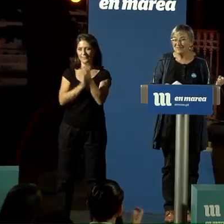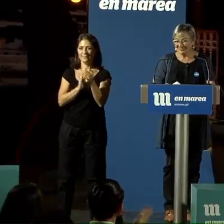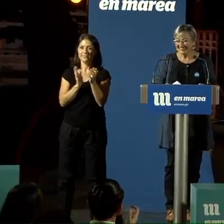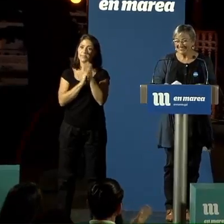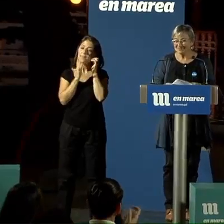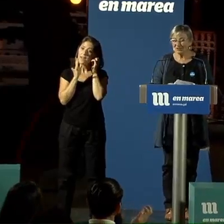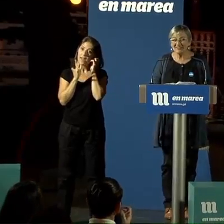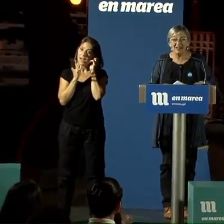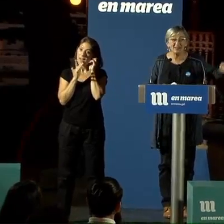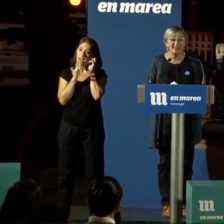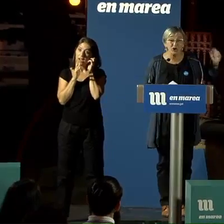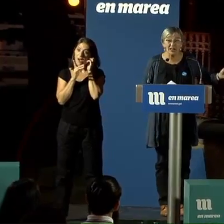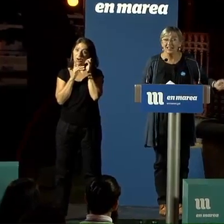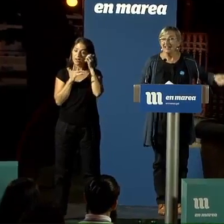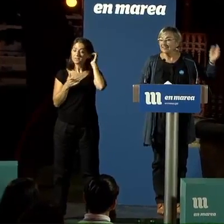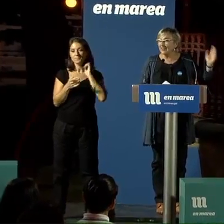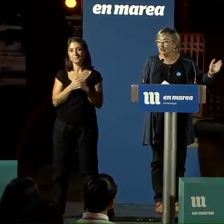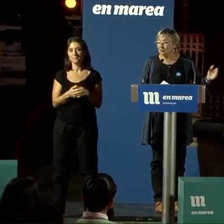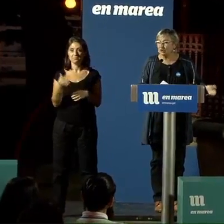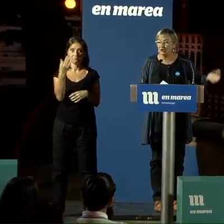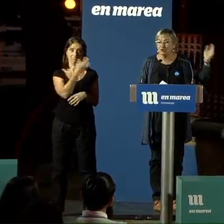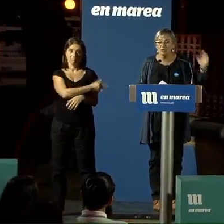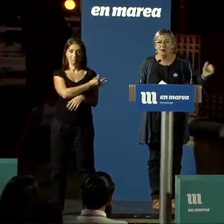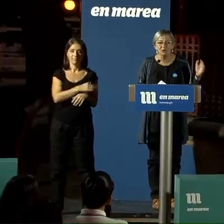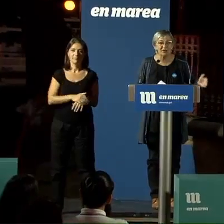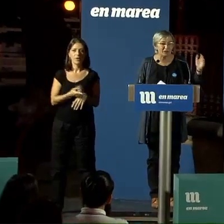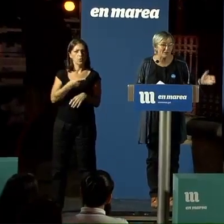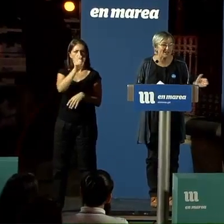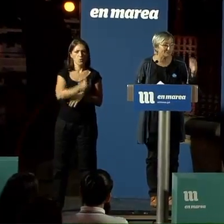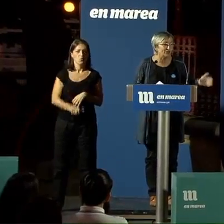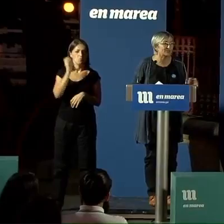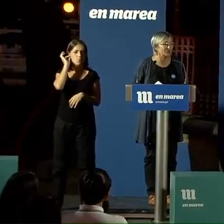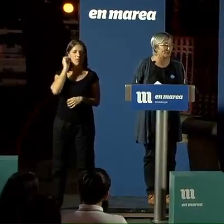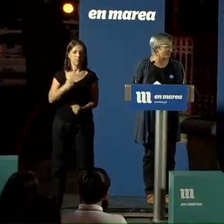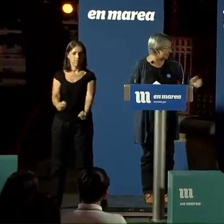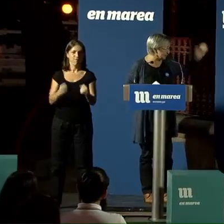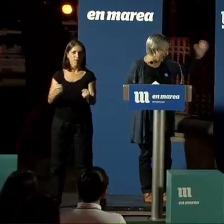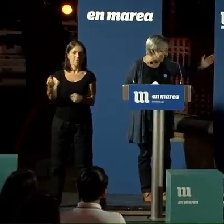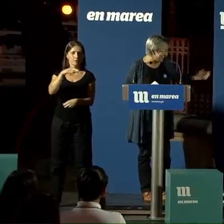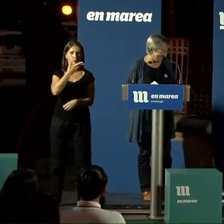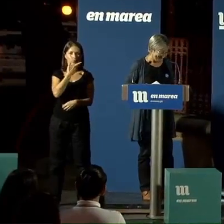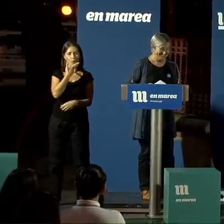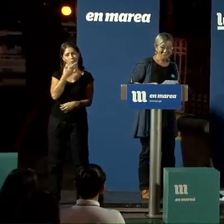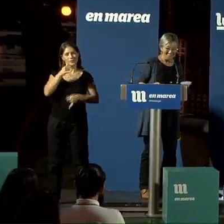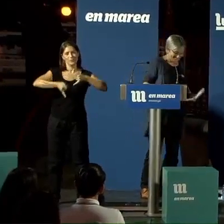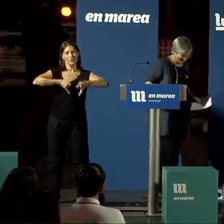Agora, moitas grazas, agora deixo-vos cunha muller brava que todas coñecedes,